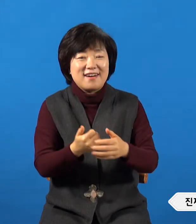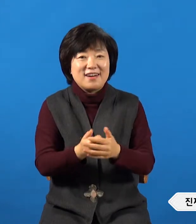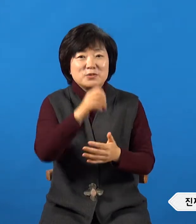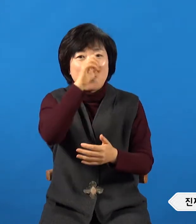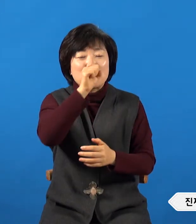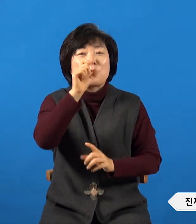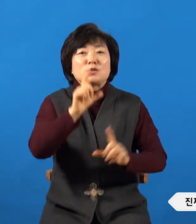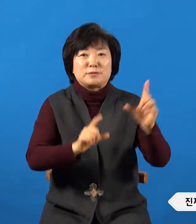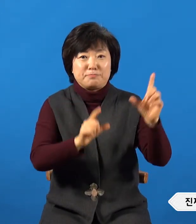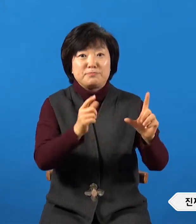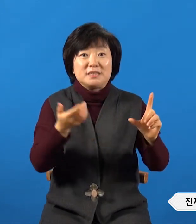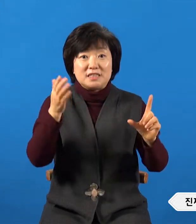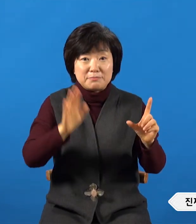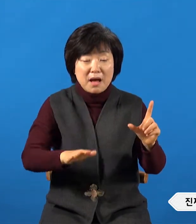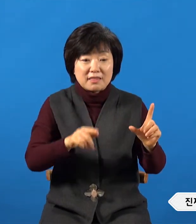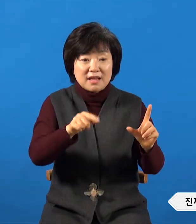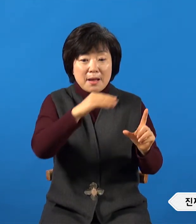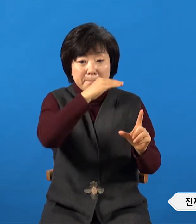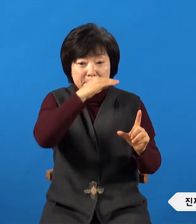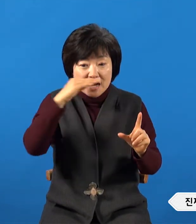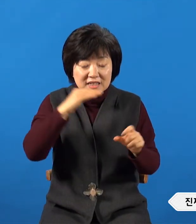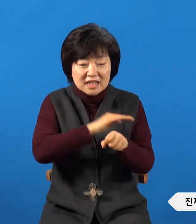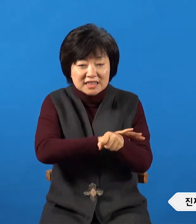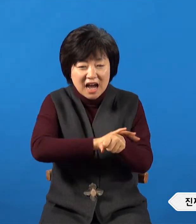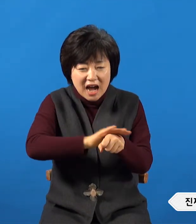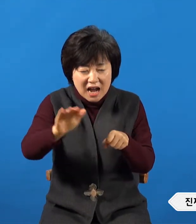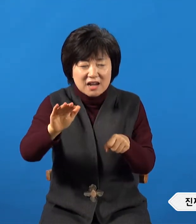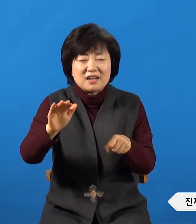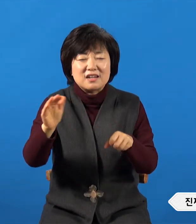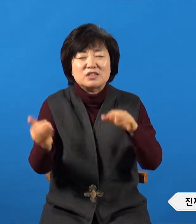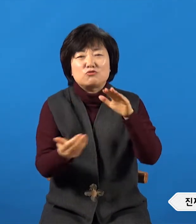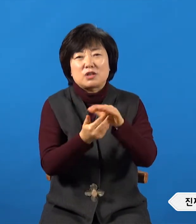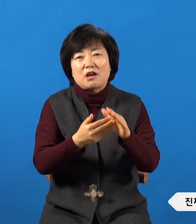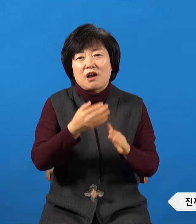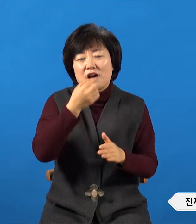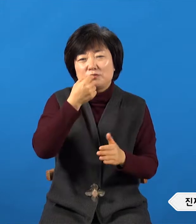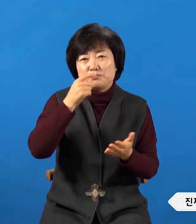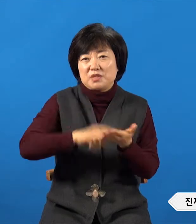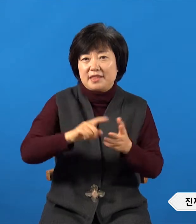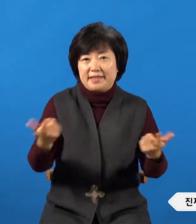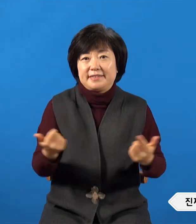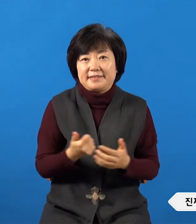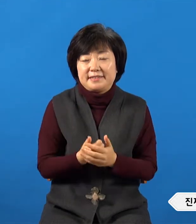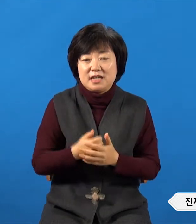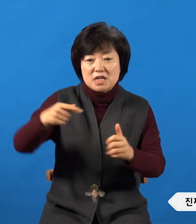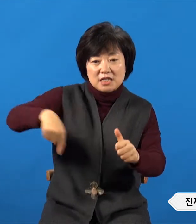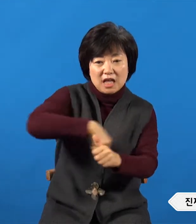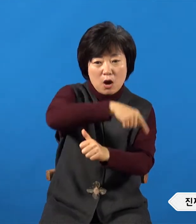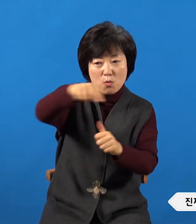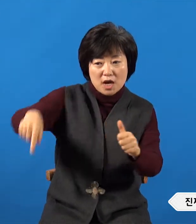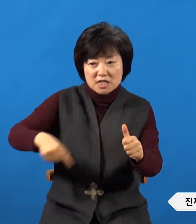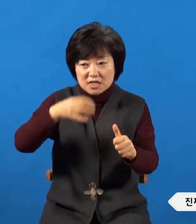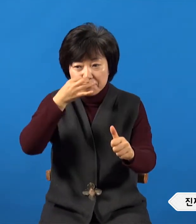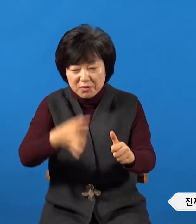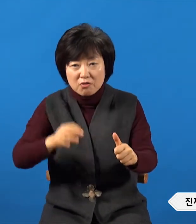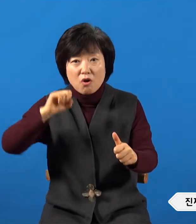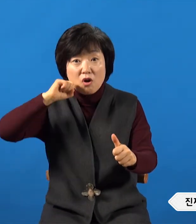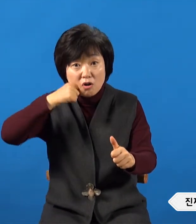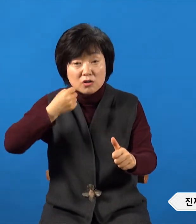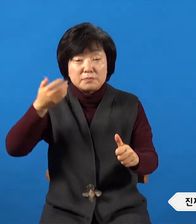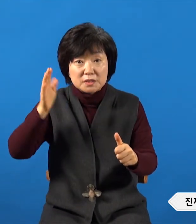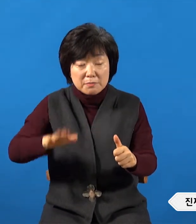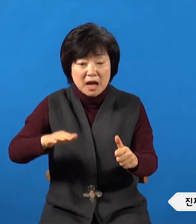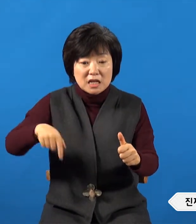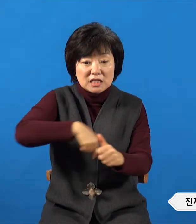좋은 모습입니다만도 그것을 제대로 하기가 참 쉽지 않습니다. 상황이 힘들고 어렵다고